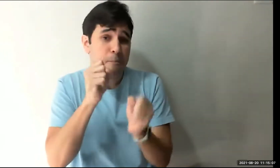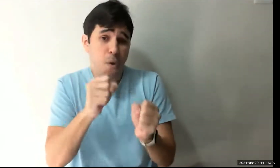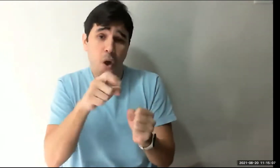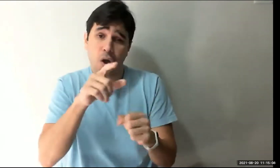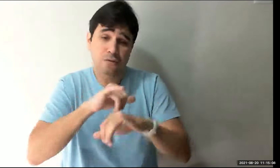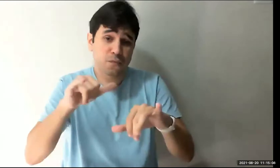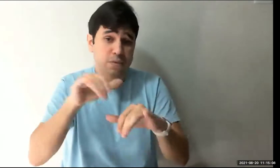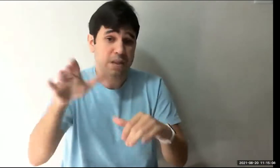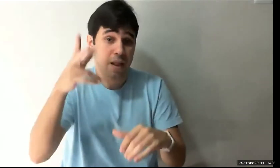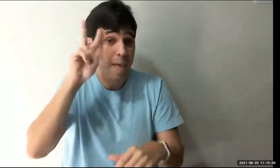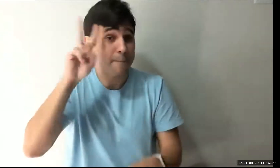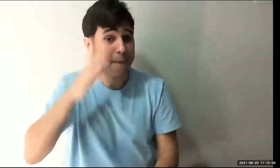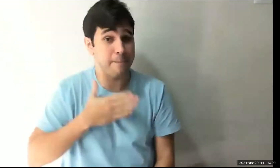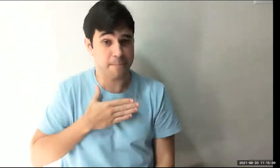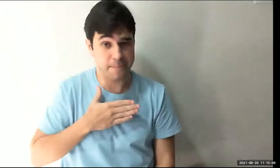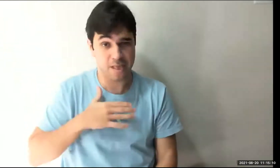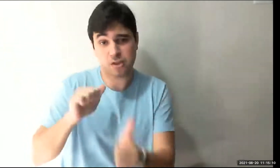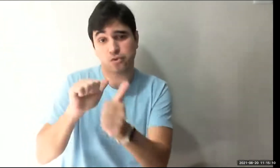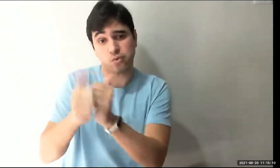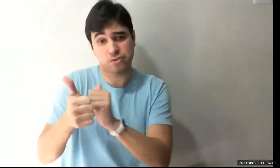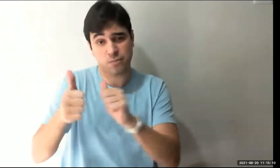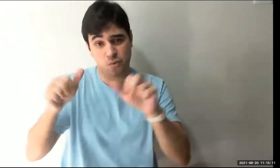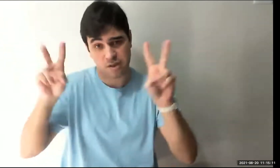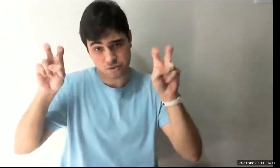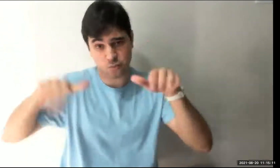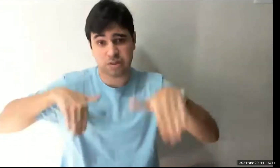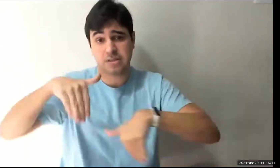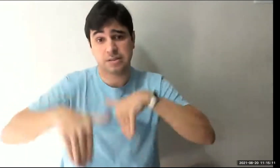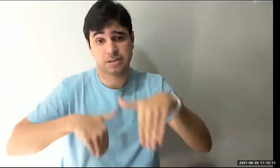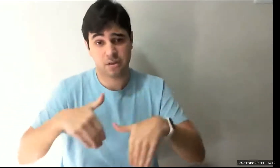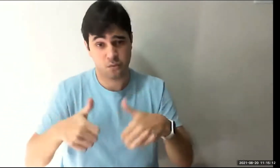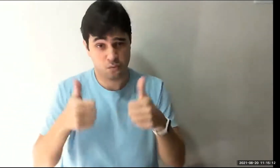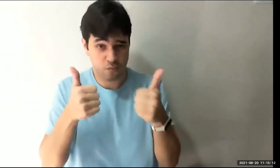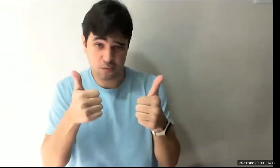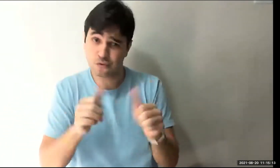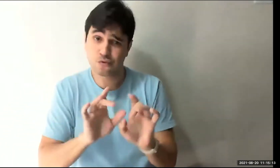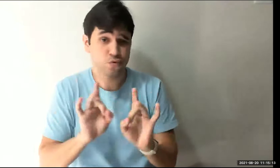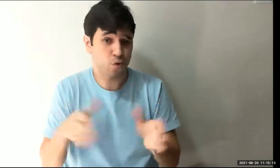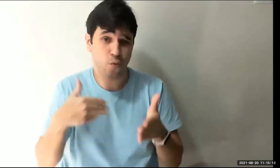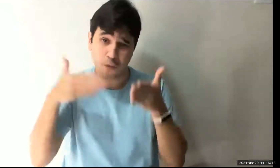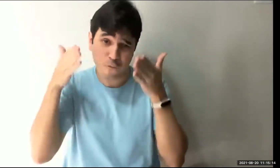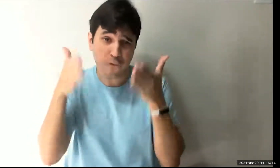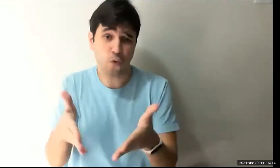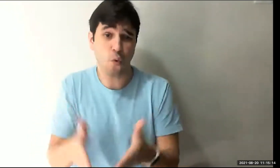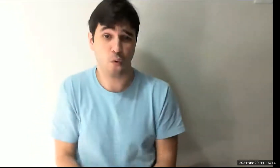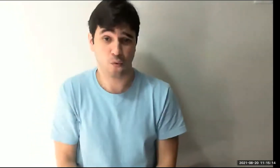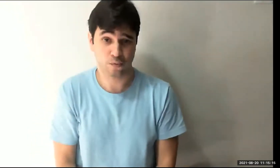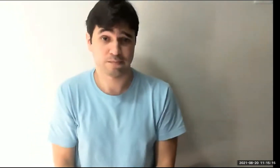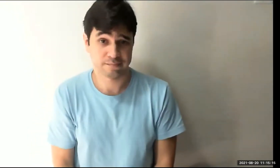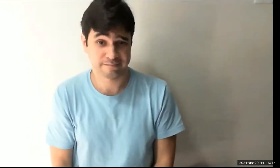divulgação. E o Debase, ele pode chegar a divulgação neles, e vocês podem me chamar, tá? Especificamente para